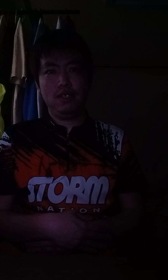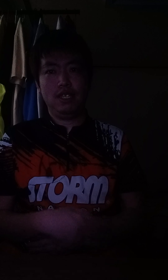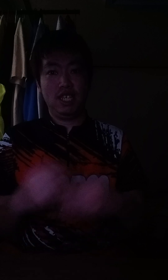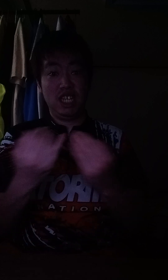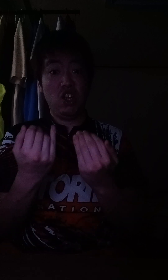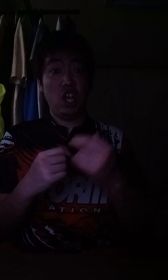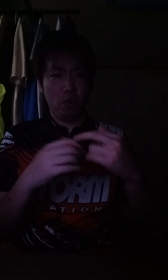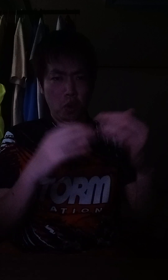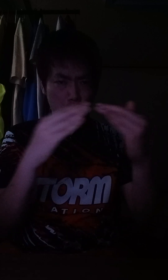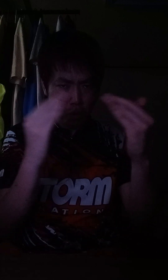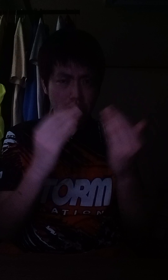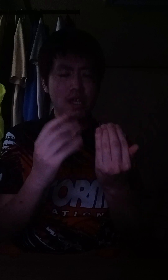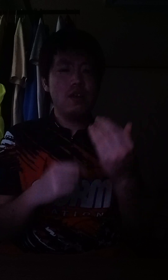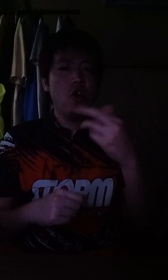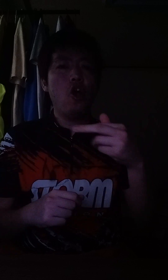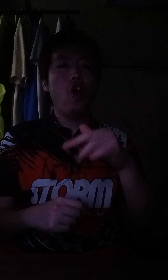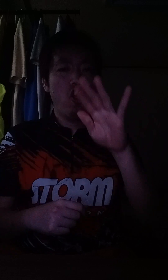승현이가 병원 생활을 한 지도 벌써 열흘째.